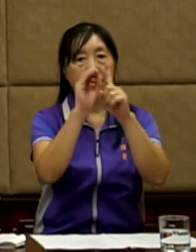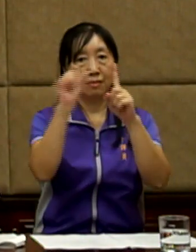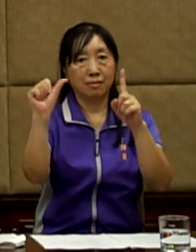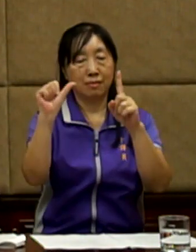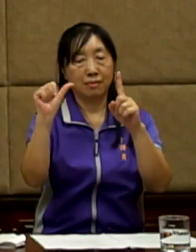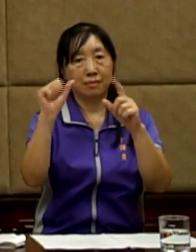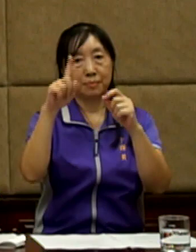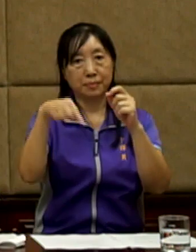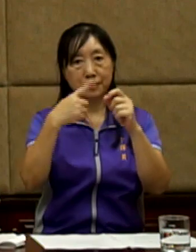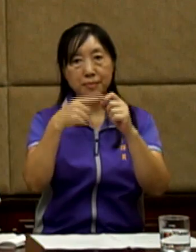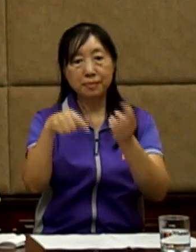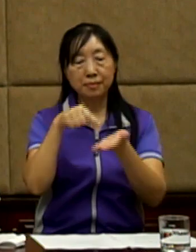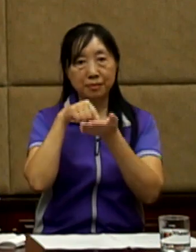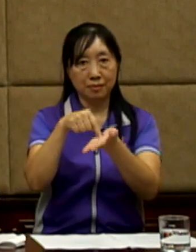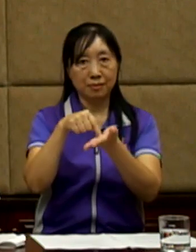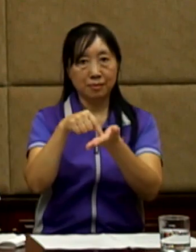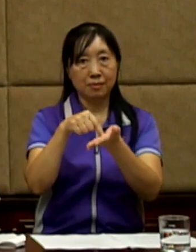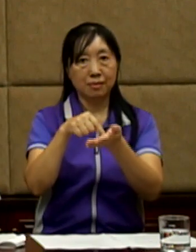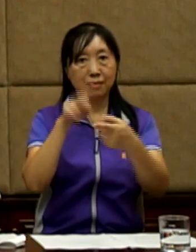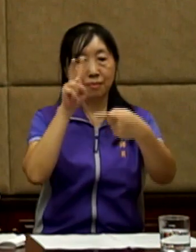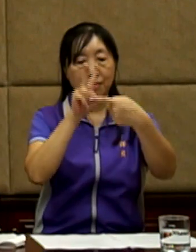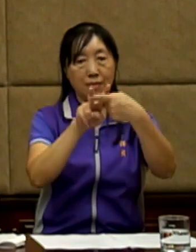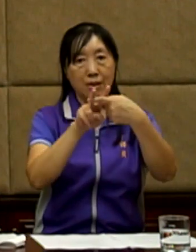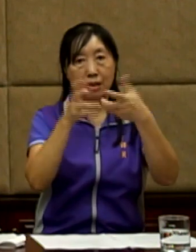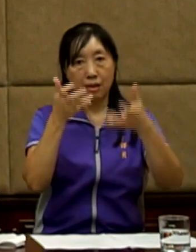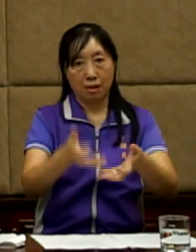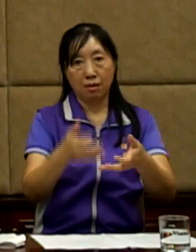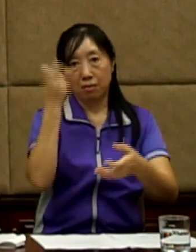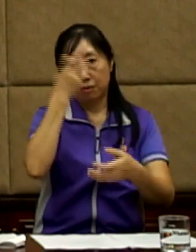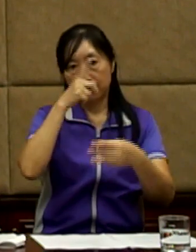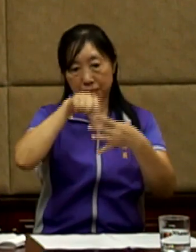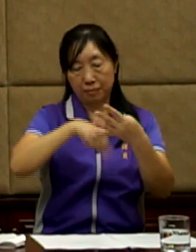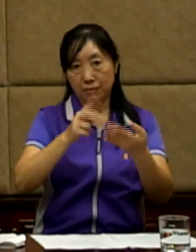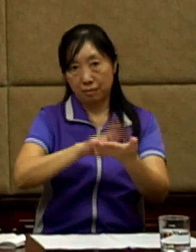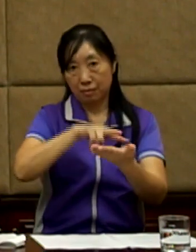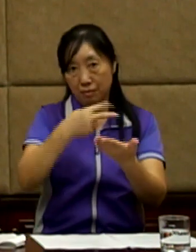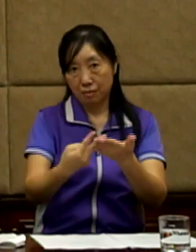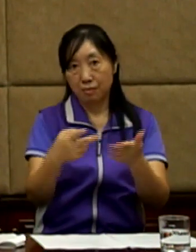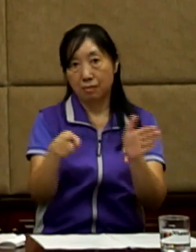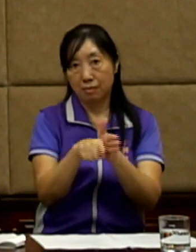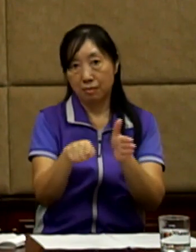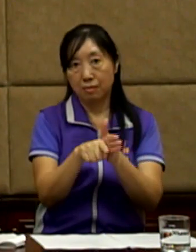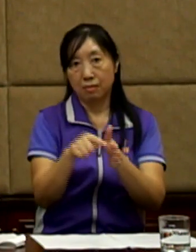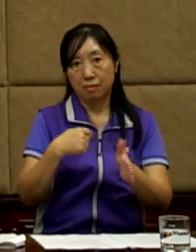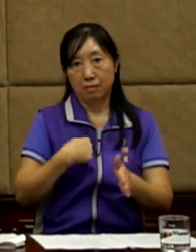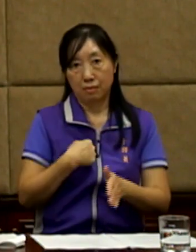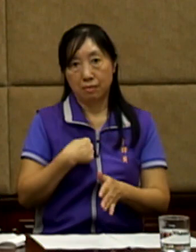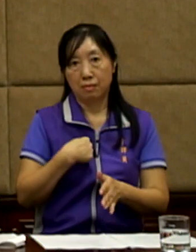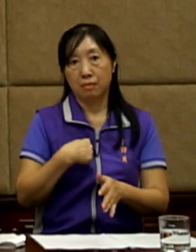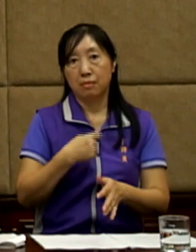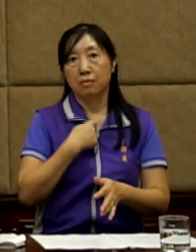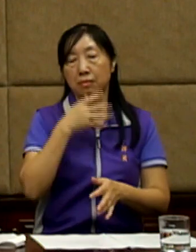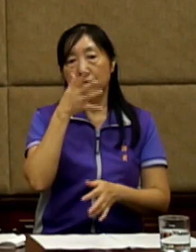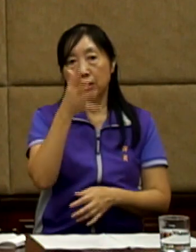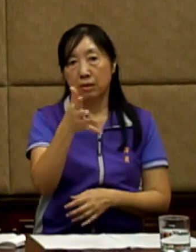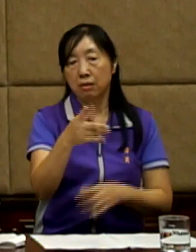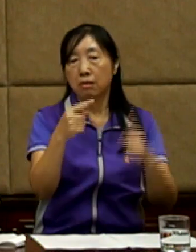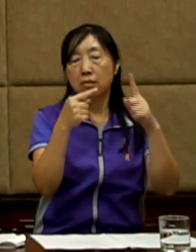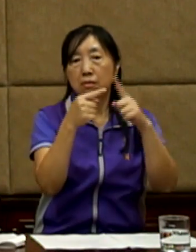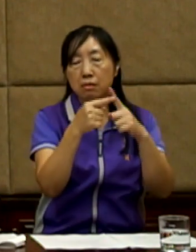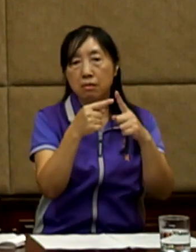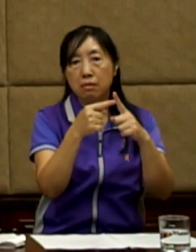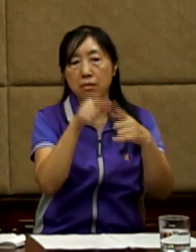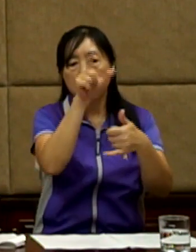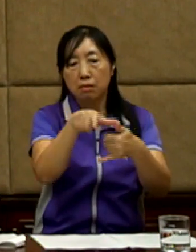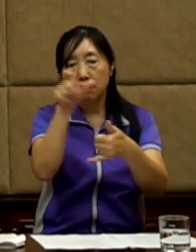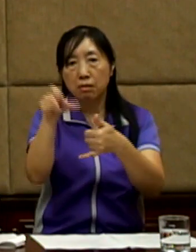中广来申请董监事变更的时候，那本会对那个要厘清相关的董监事人选是不是